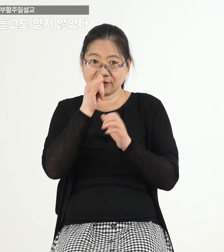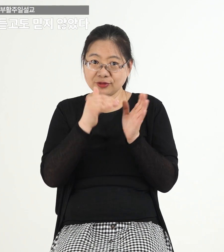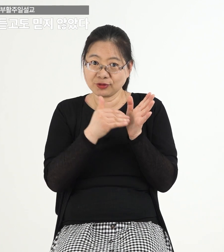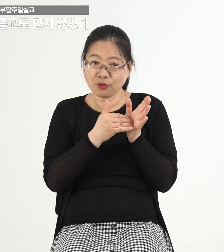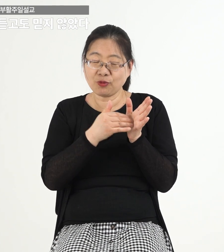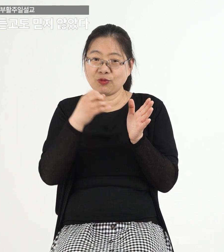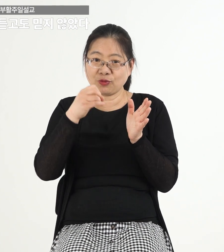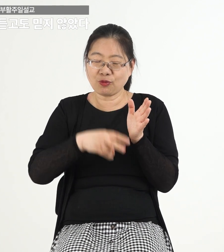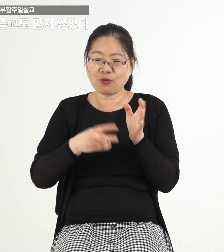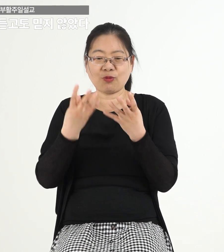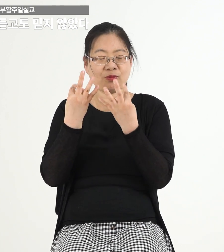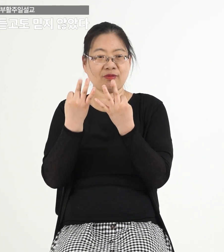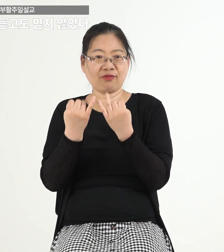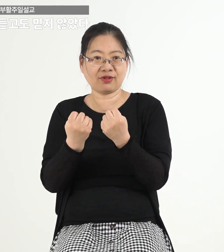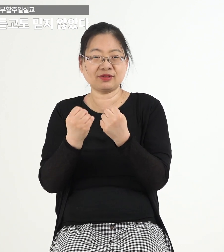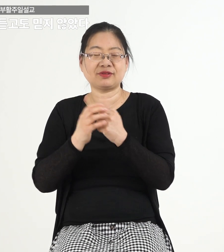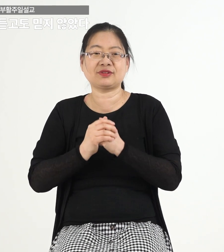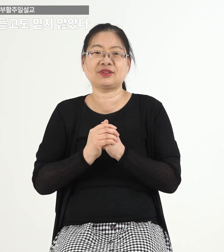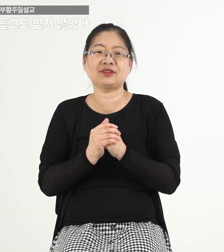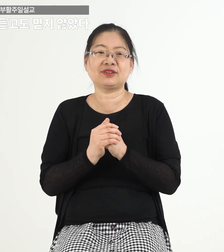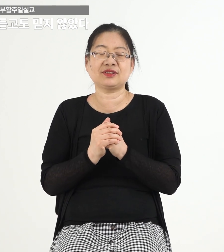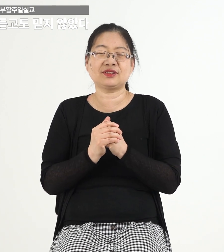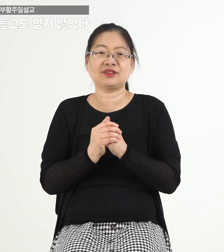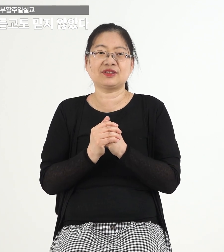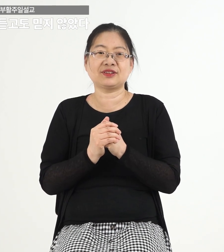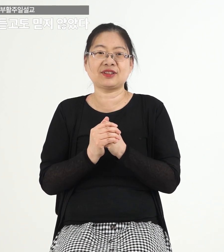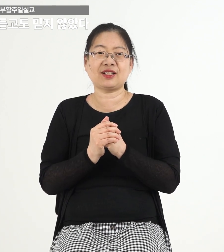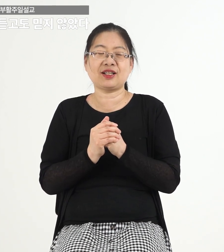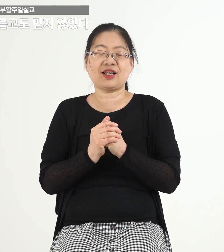또 많은